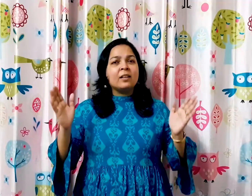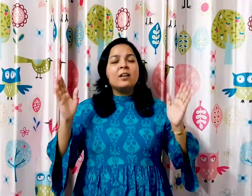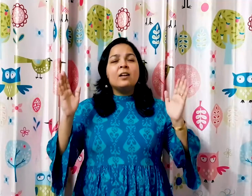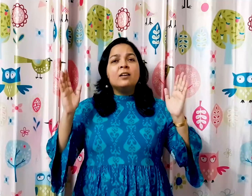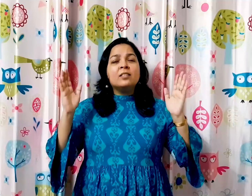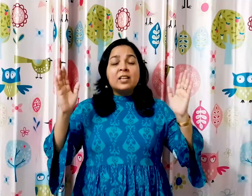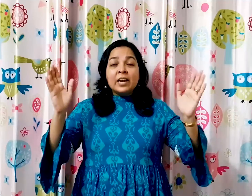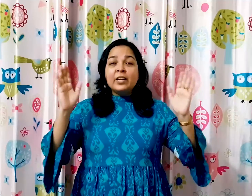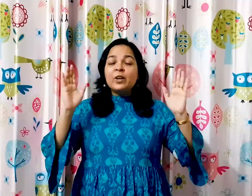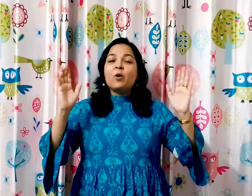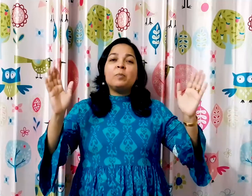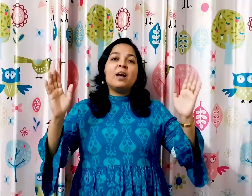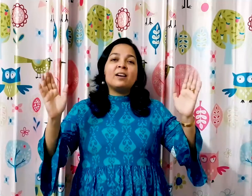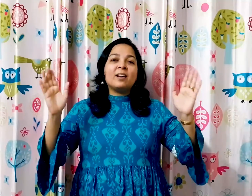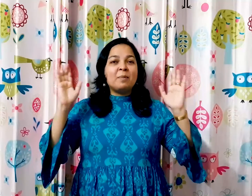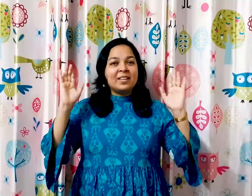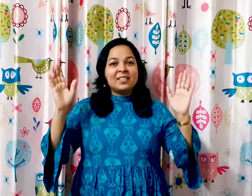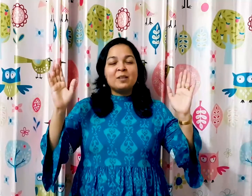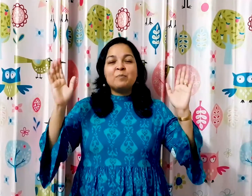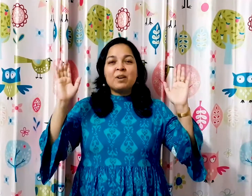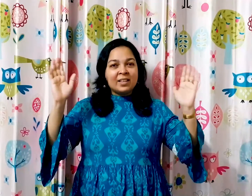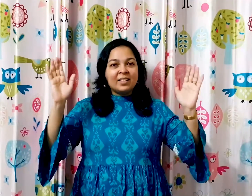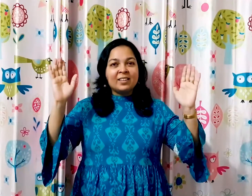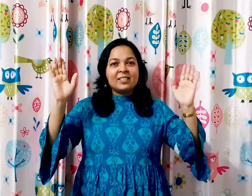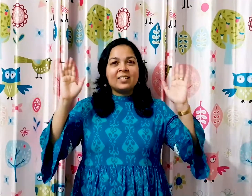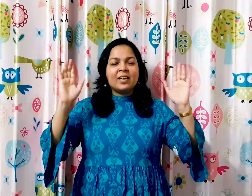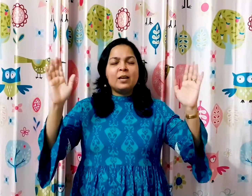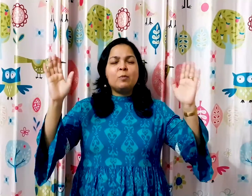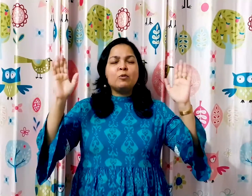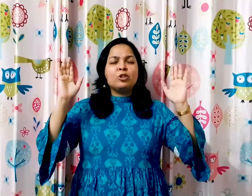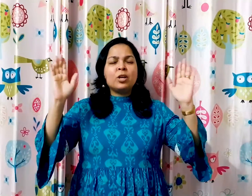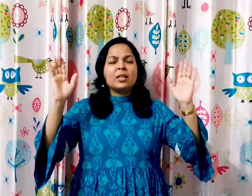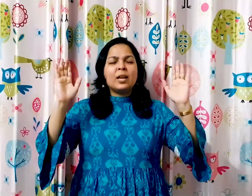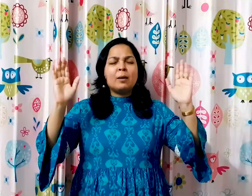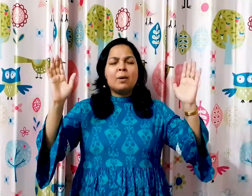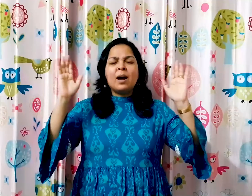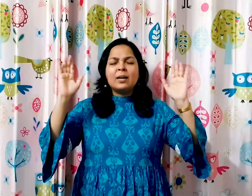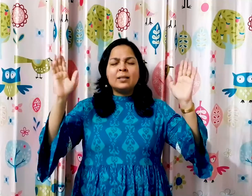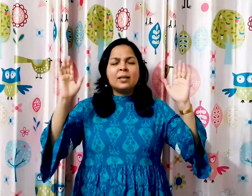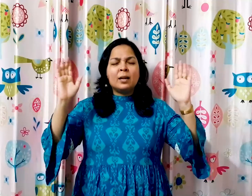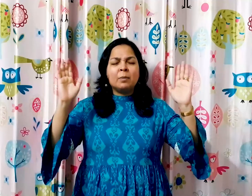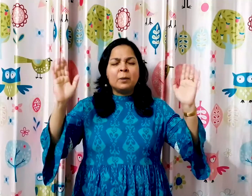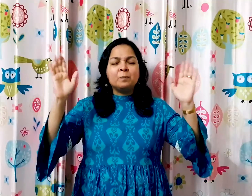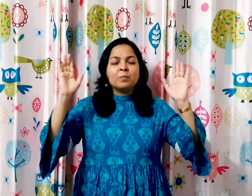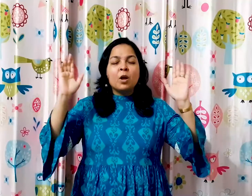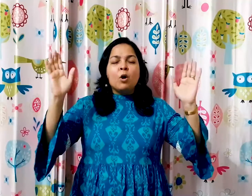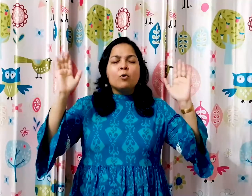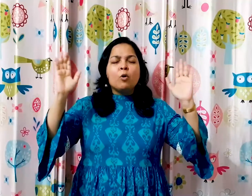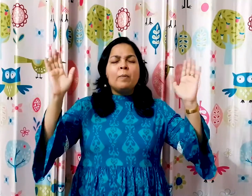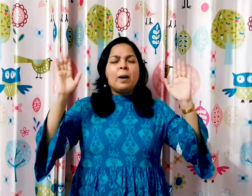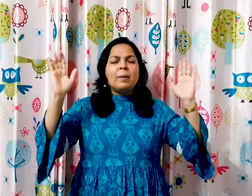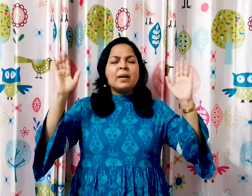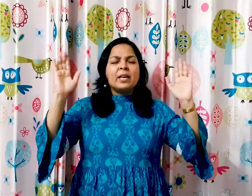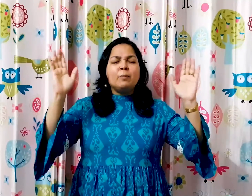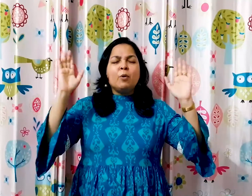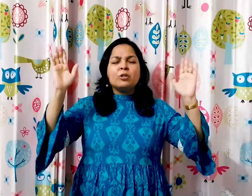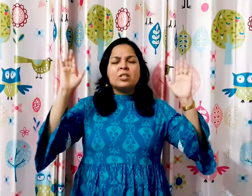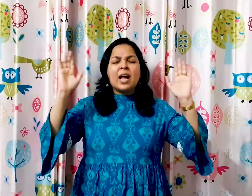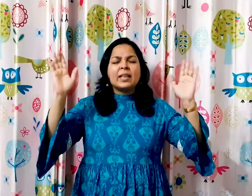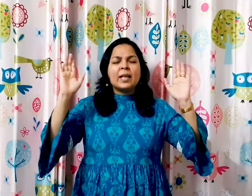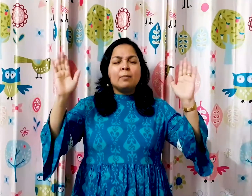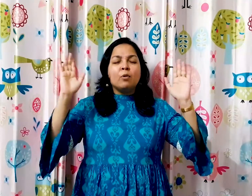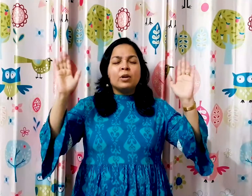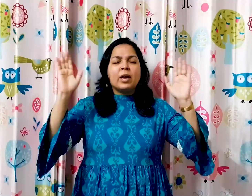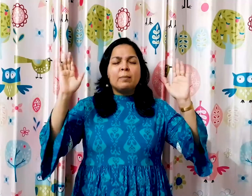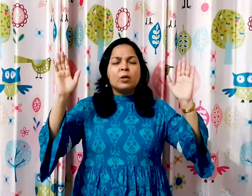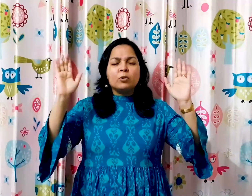एक हाथ स्क्रीन की ओर बढ़ाकर हमारे साथ प्रार्थना कर सकते हैं। वो शतला महान तलब रो बाबा बकी वो